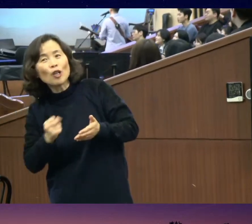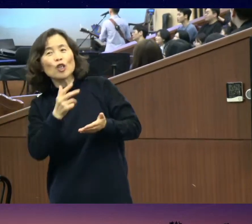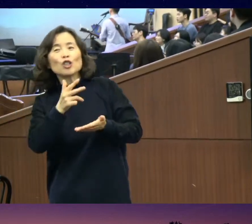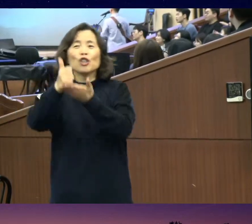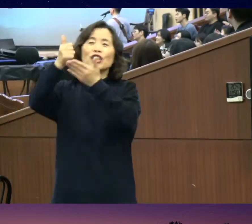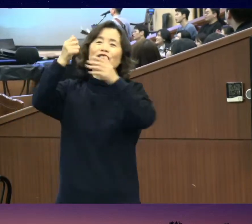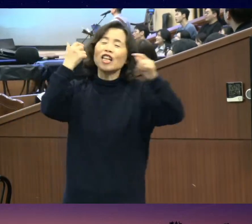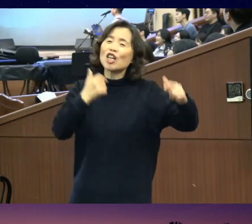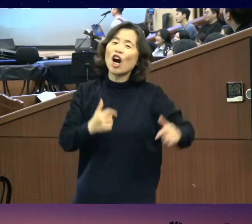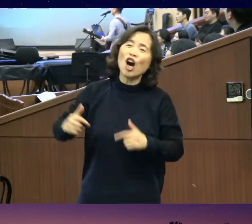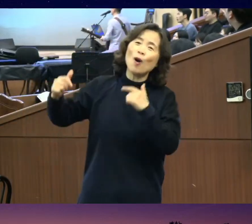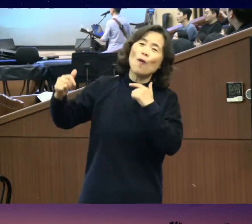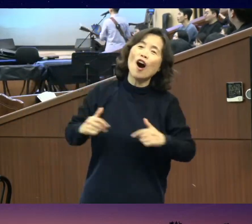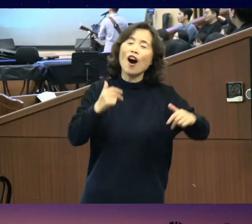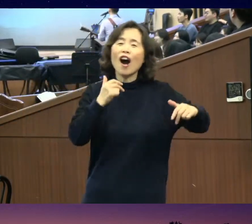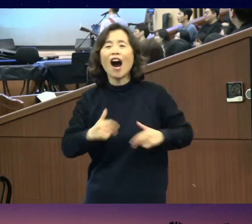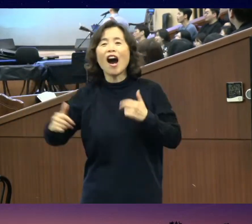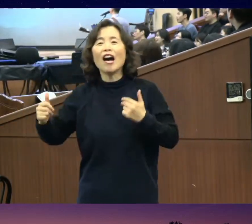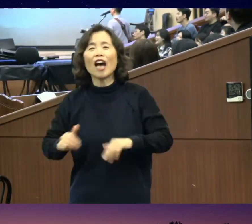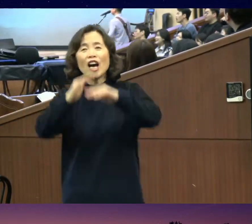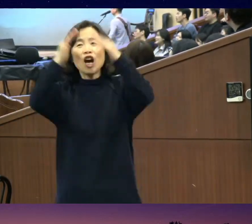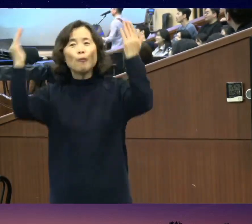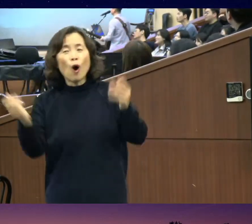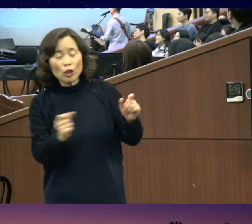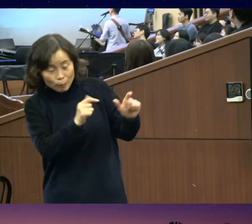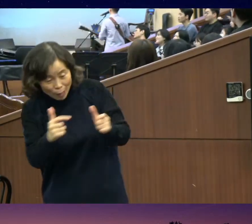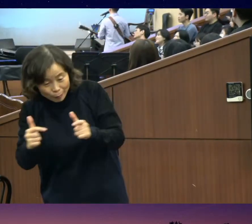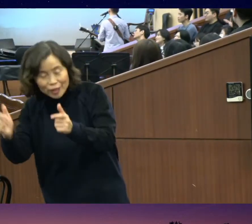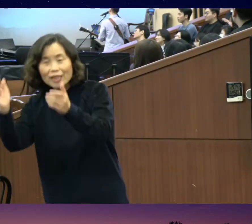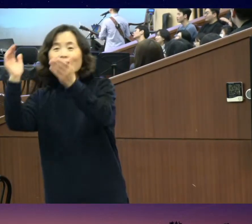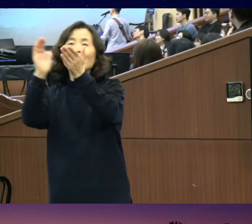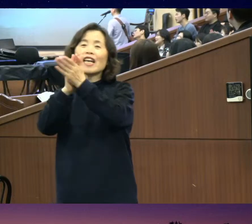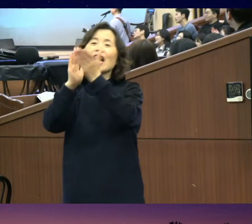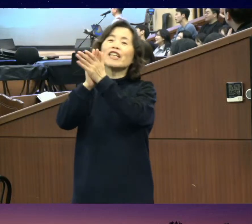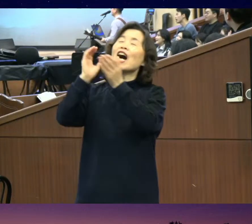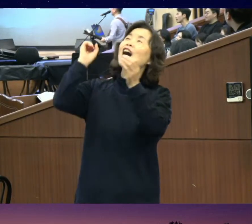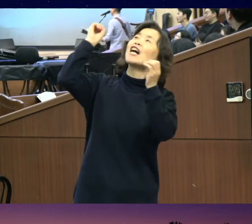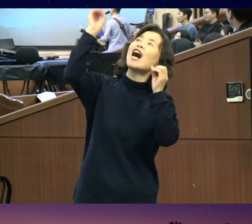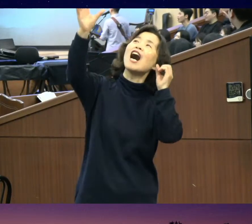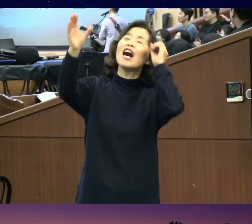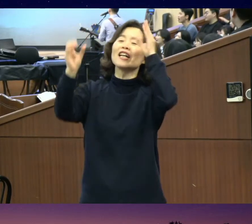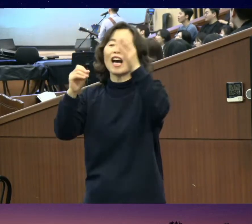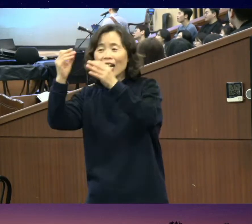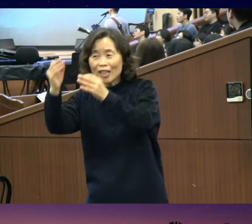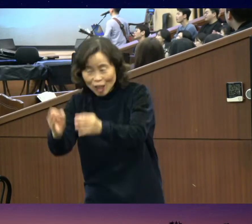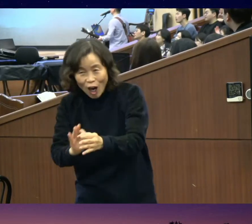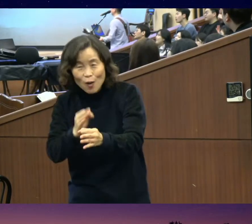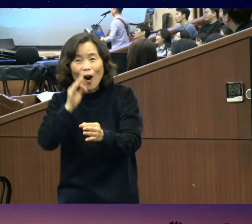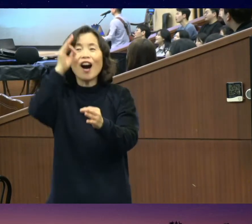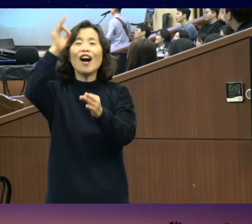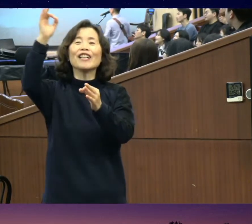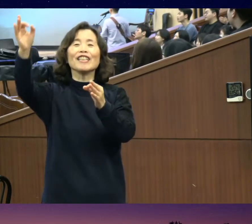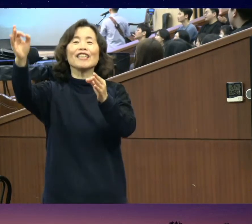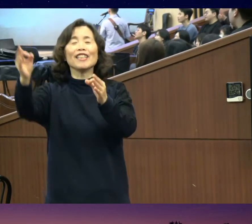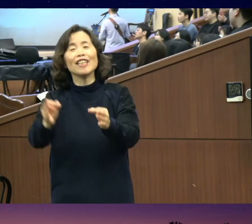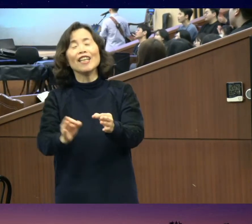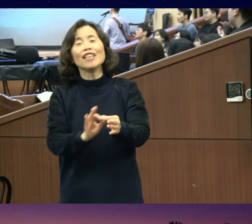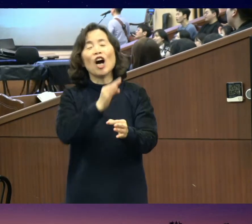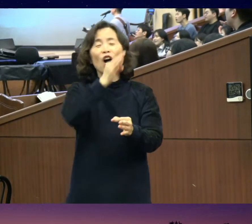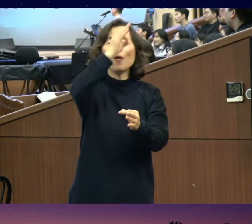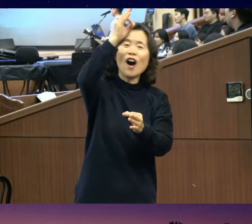전신으로 주를 즐거워하라 모든 만물들아 찬양하라 영원히